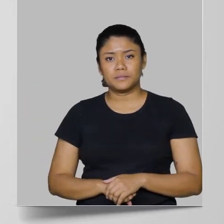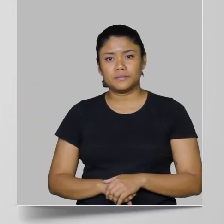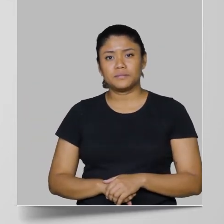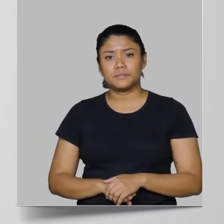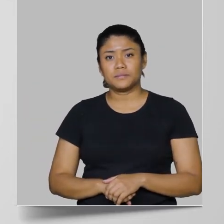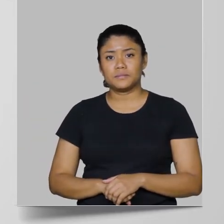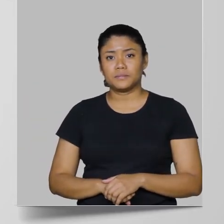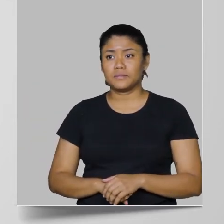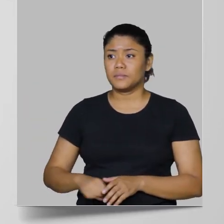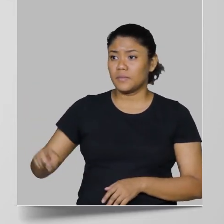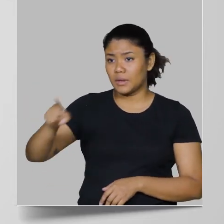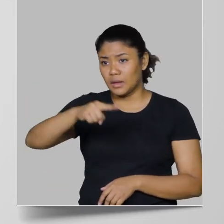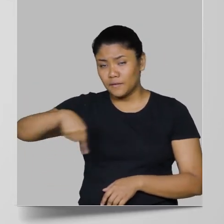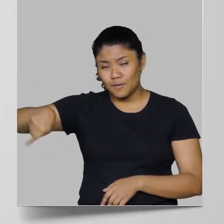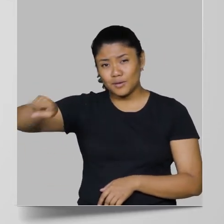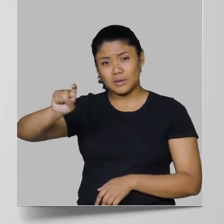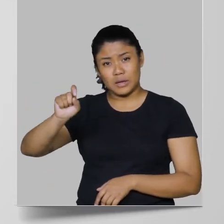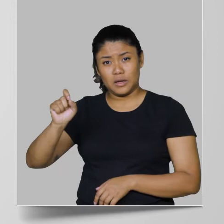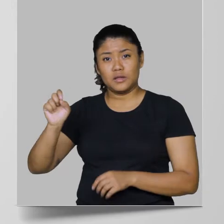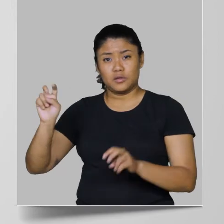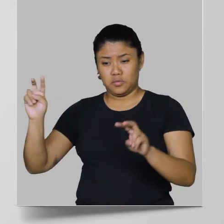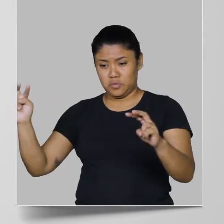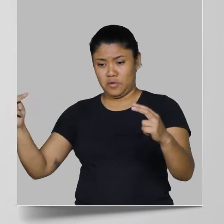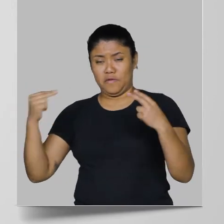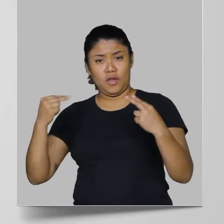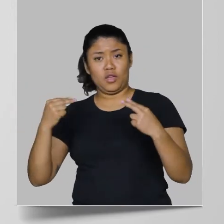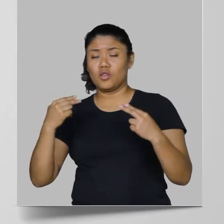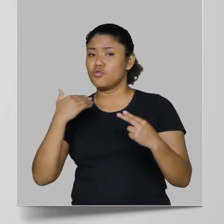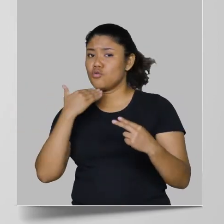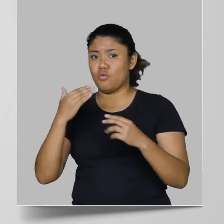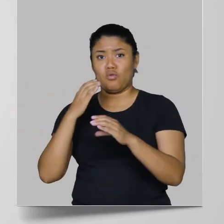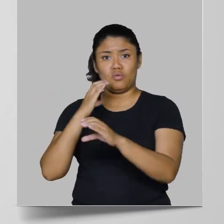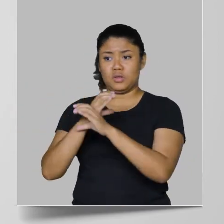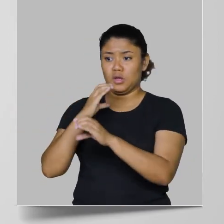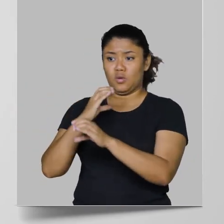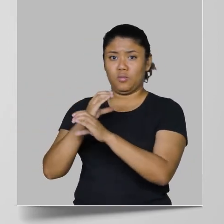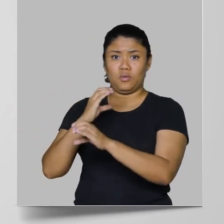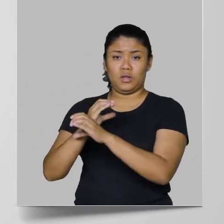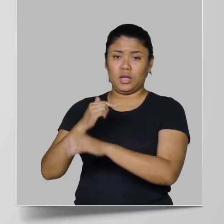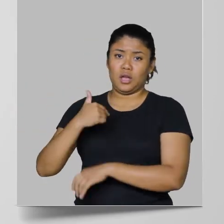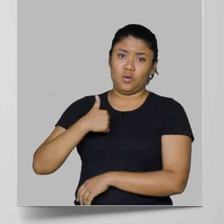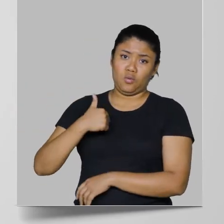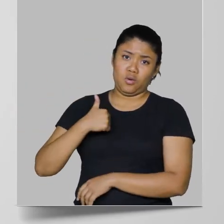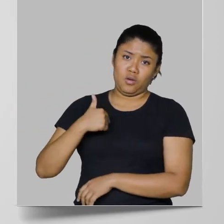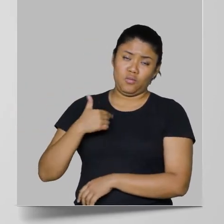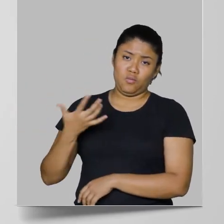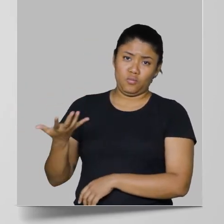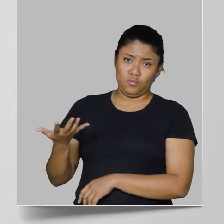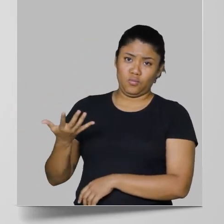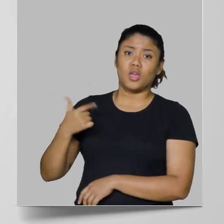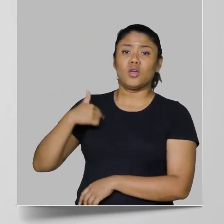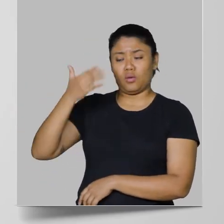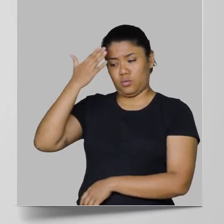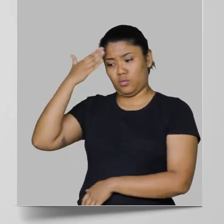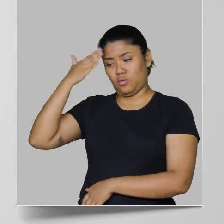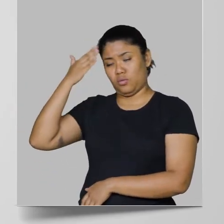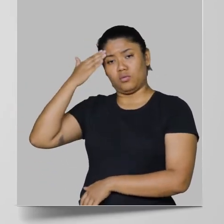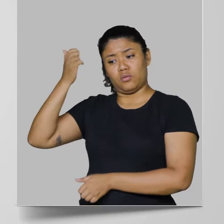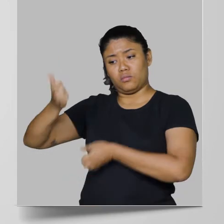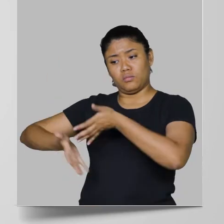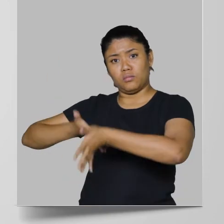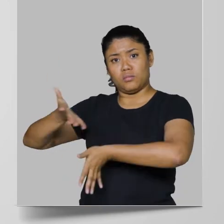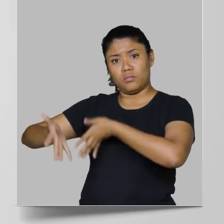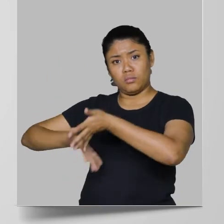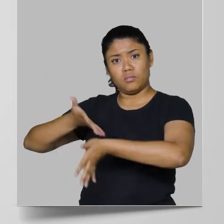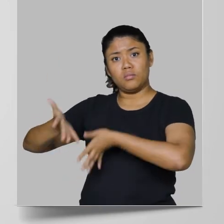deficiência é vocês, para o modelo médico, é vocês que são incapazes de se comunicar na língua estranha.